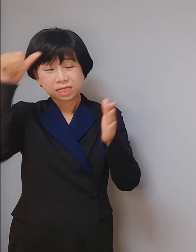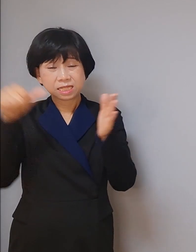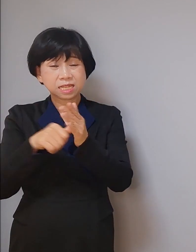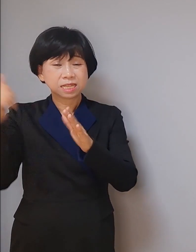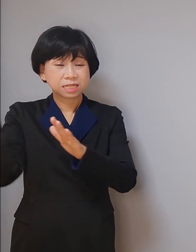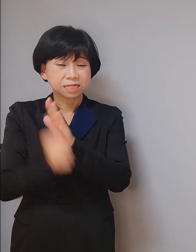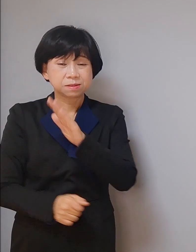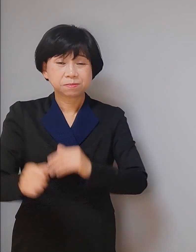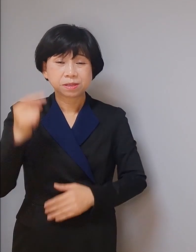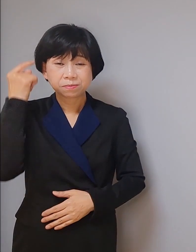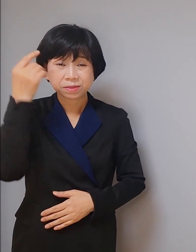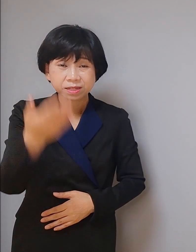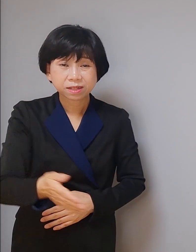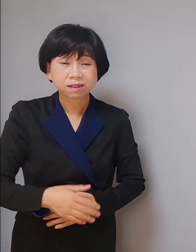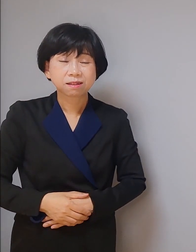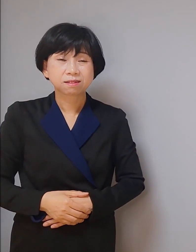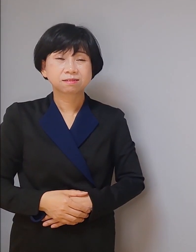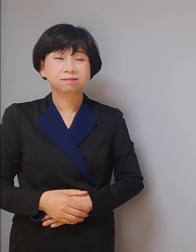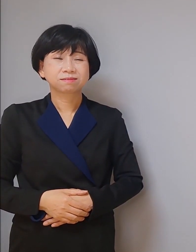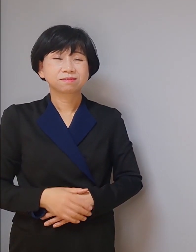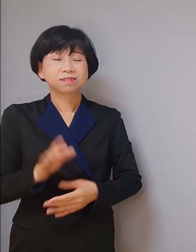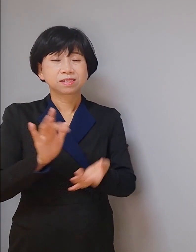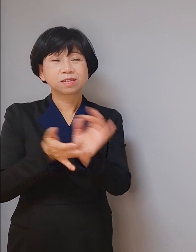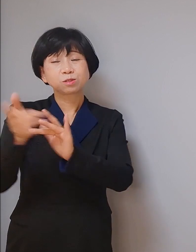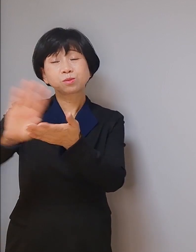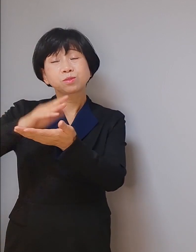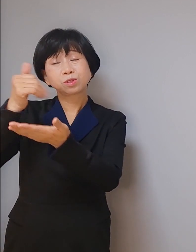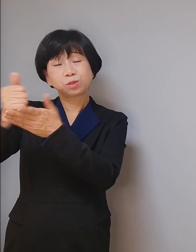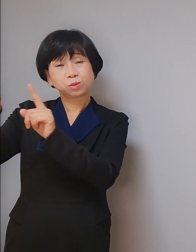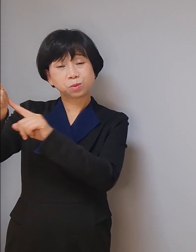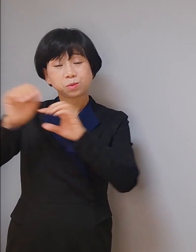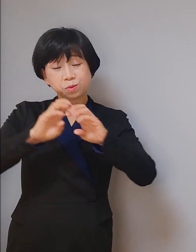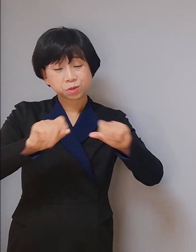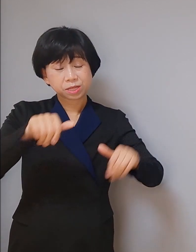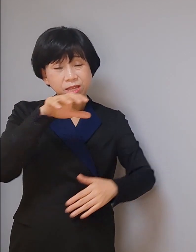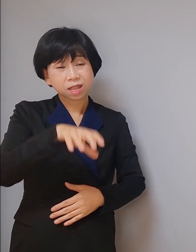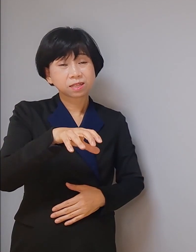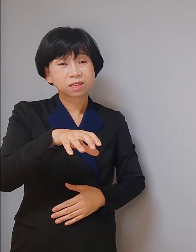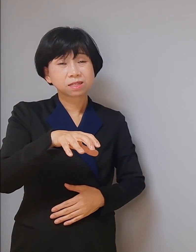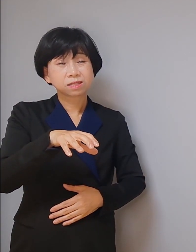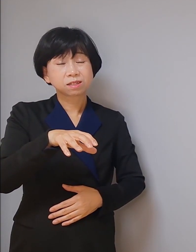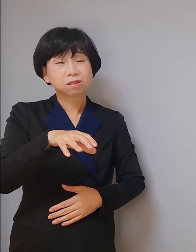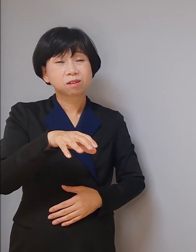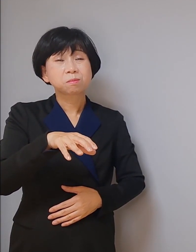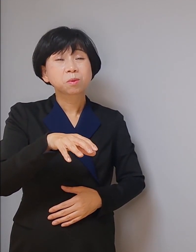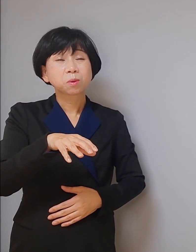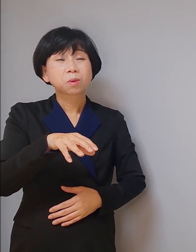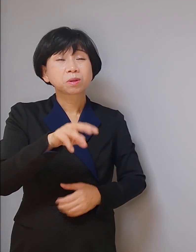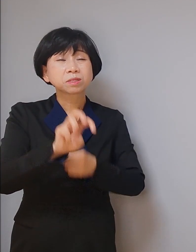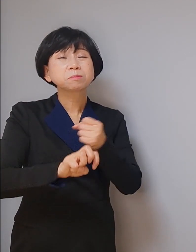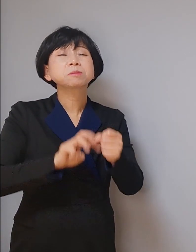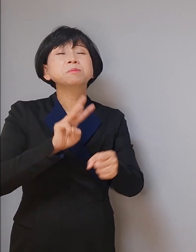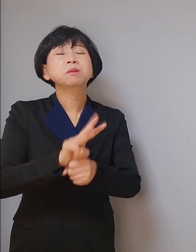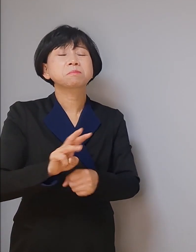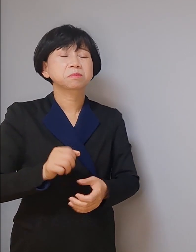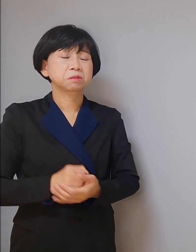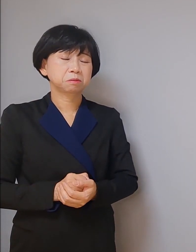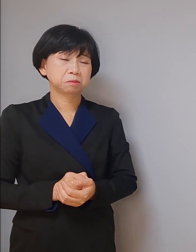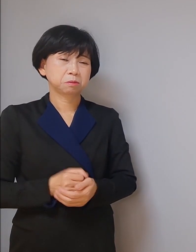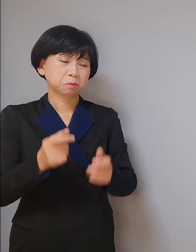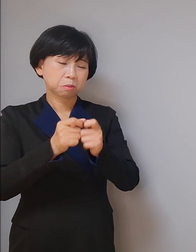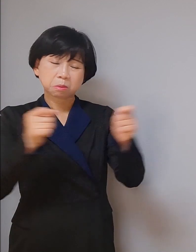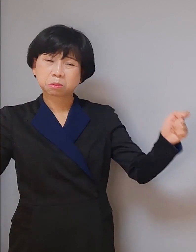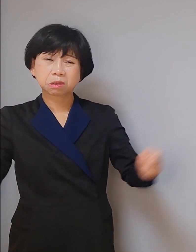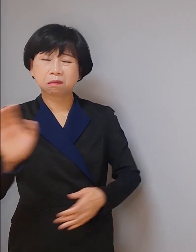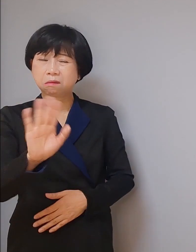우리 삶의 목표요 모델이신 예수 그리스도, 그분은 이 땅에서 오래 사신 분이 아닙니다. 그러나 누가 예수님의 인생을